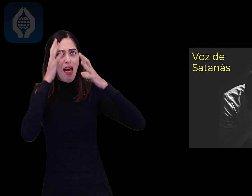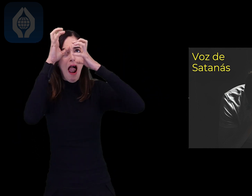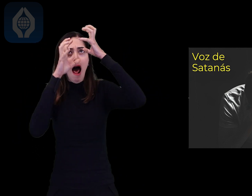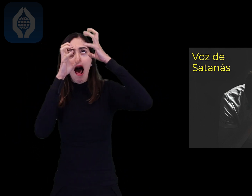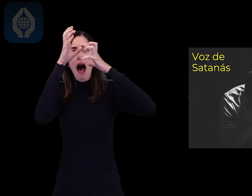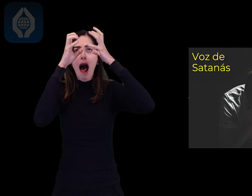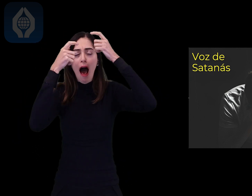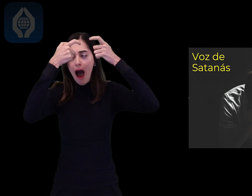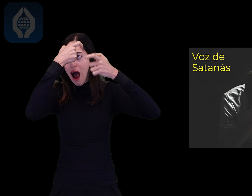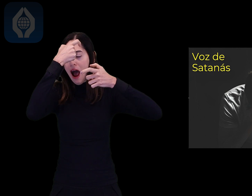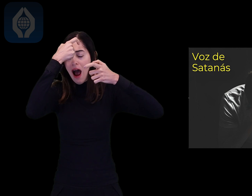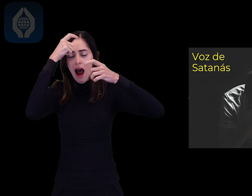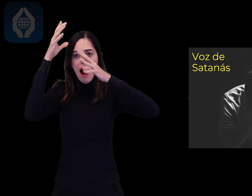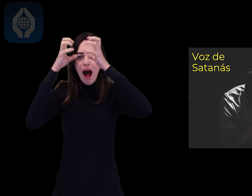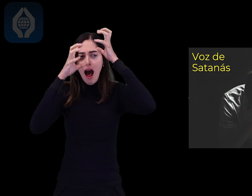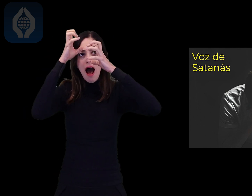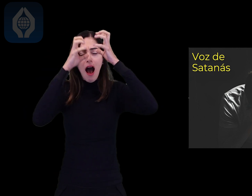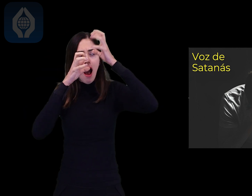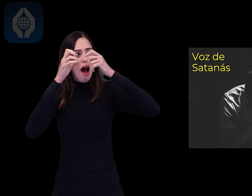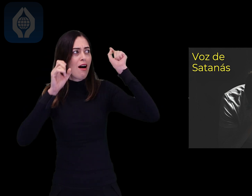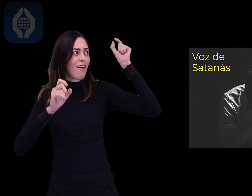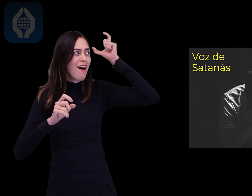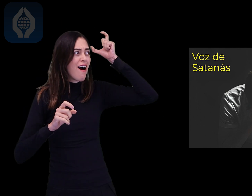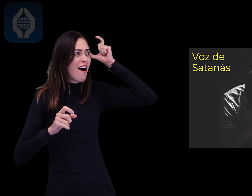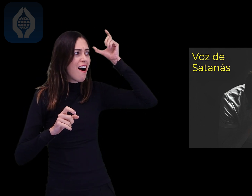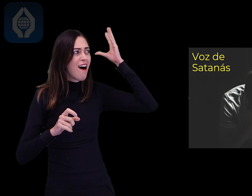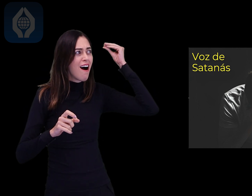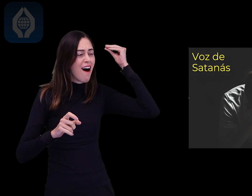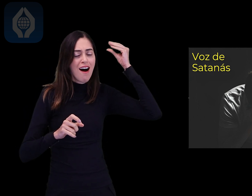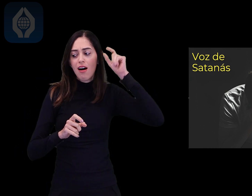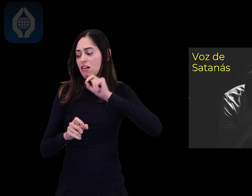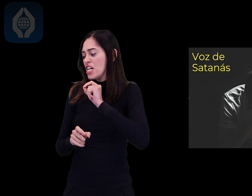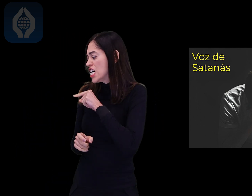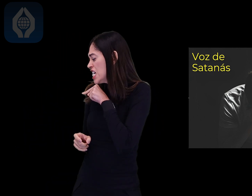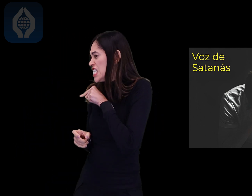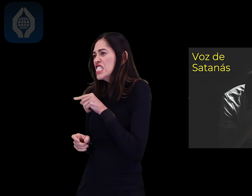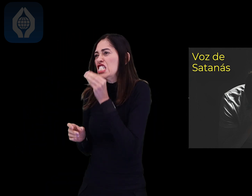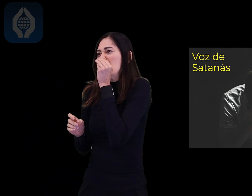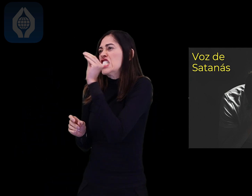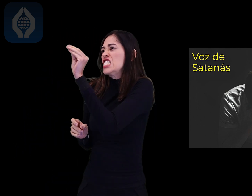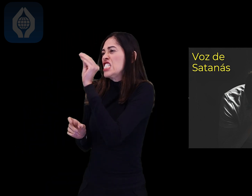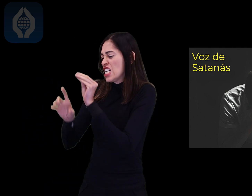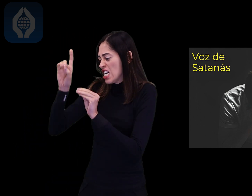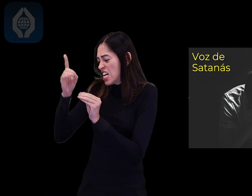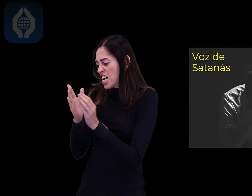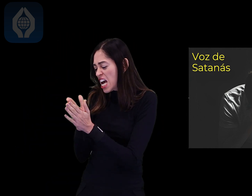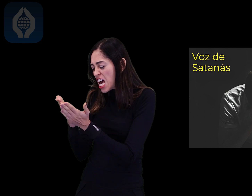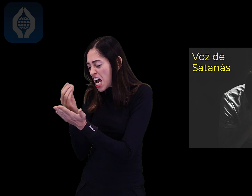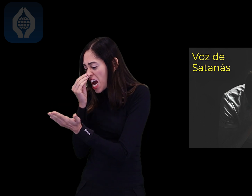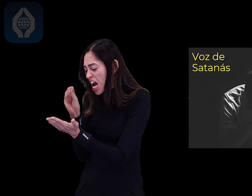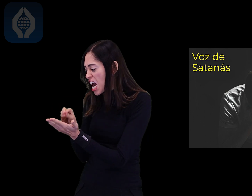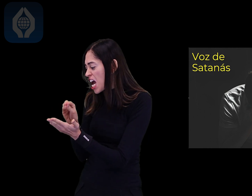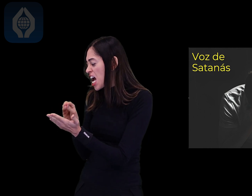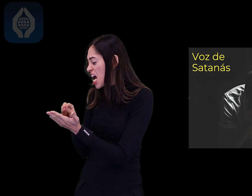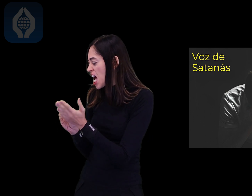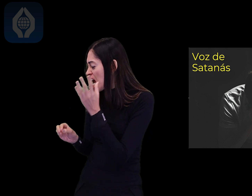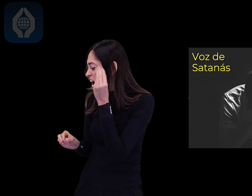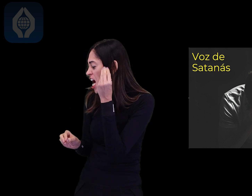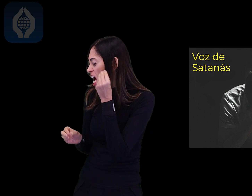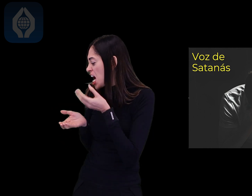nós. A voz de Satanás e seus demônios dizem: não deem ouvidos à mensagem de Deus. Satanás nos tenta